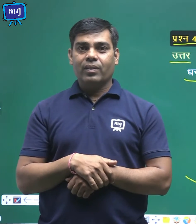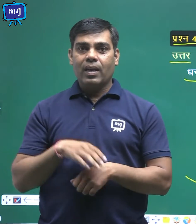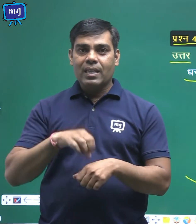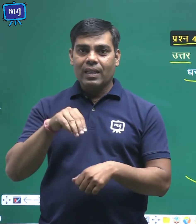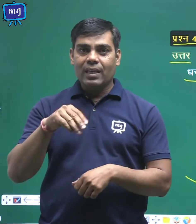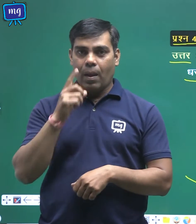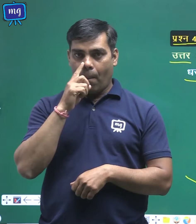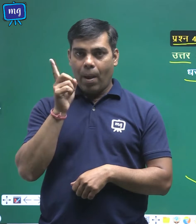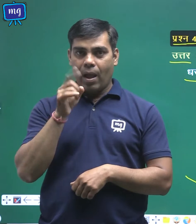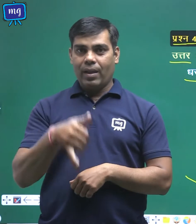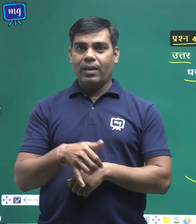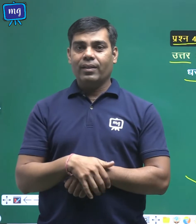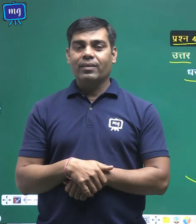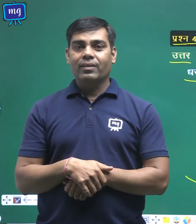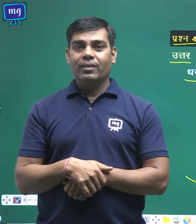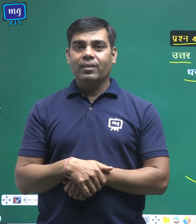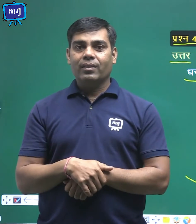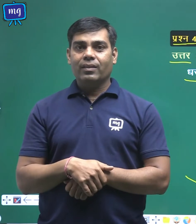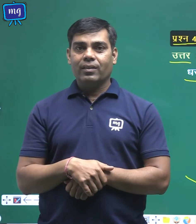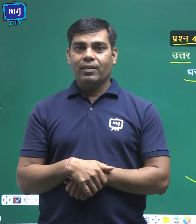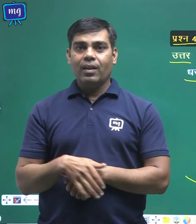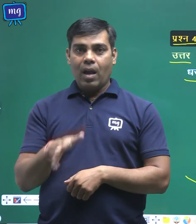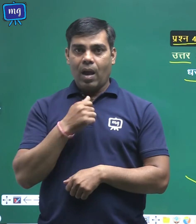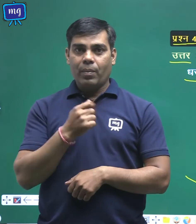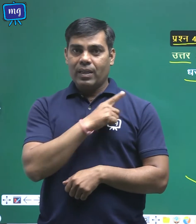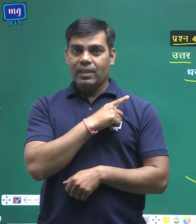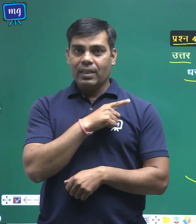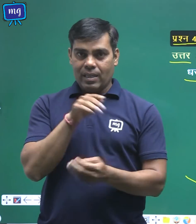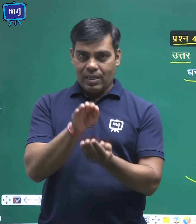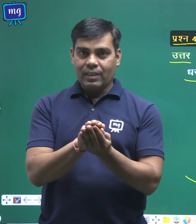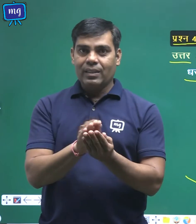धरती माँ है। हमें इसकी रक्षा